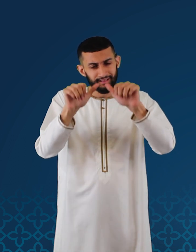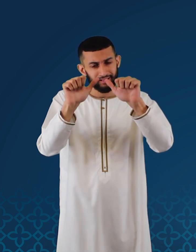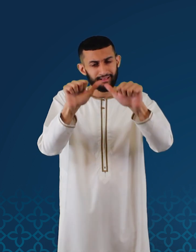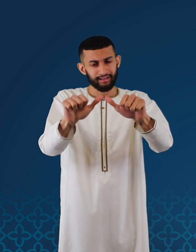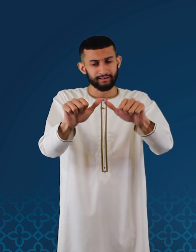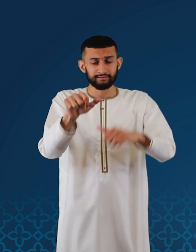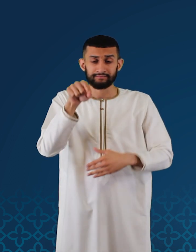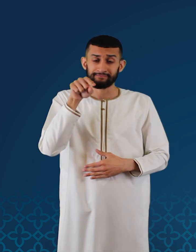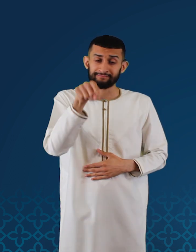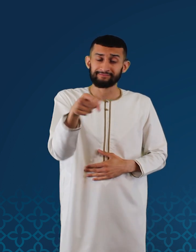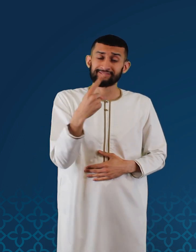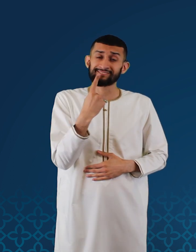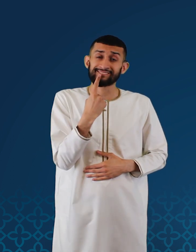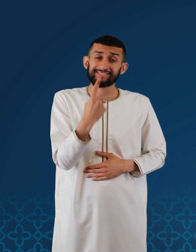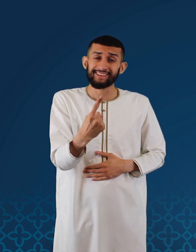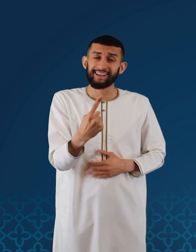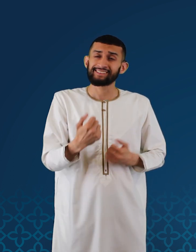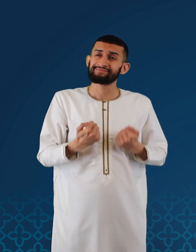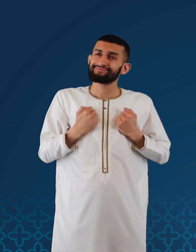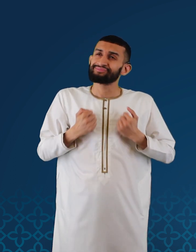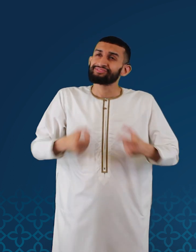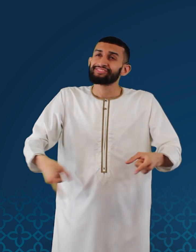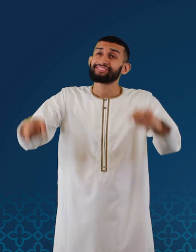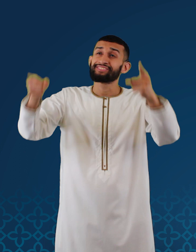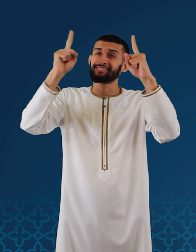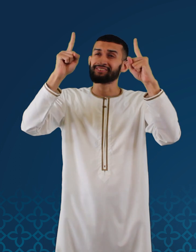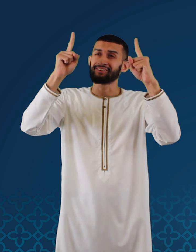ونعمه فيقول ربي